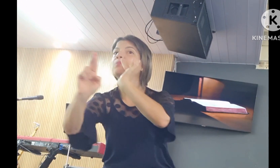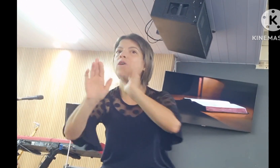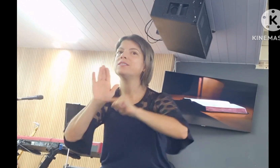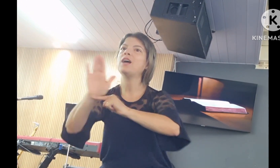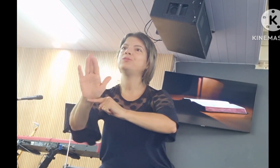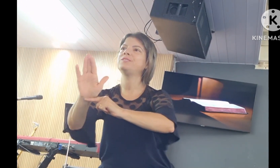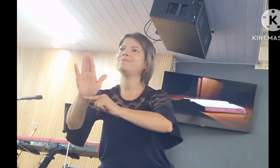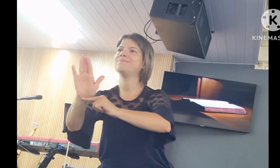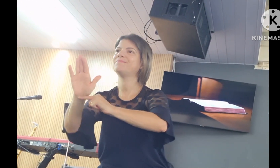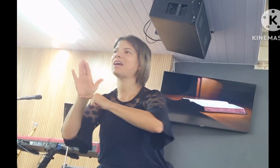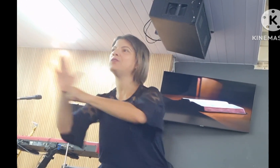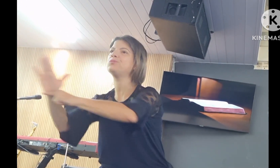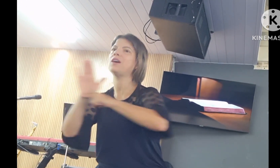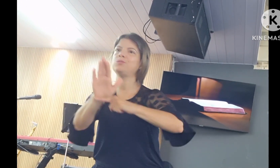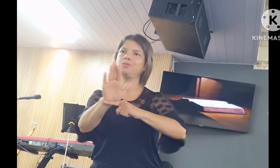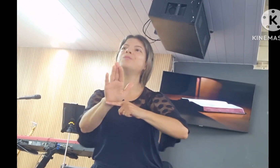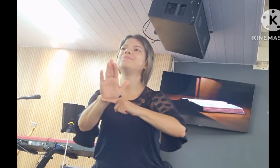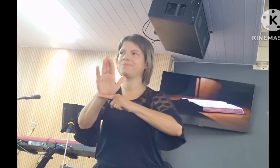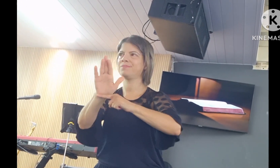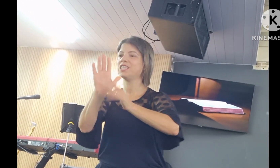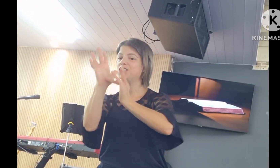tua vida.